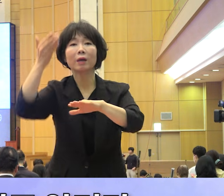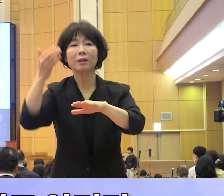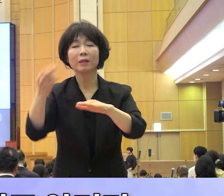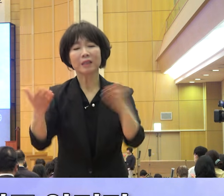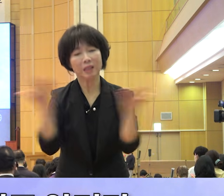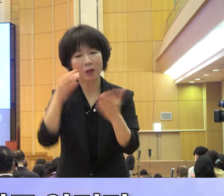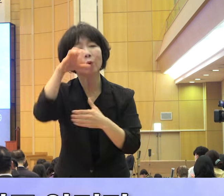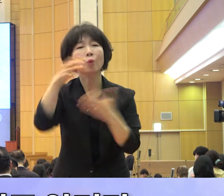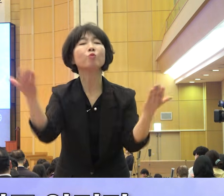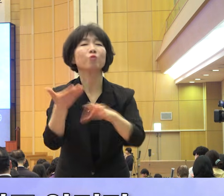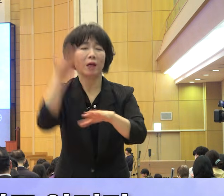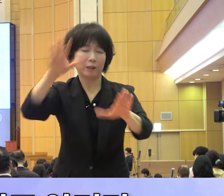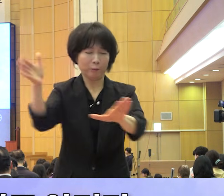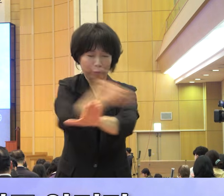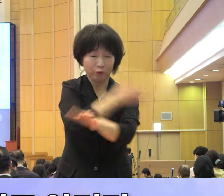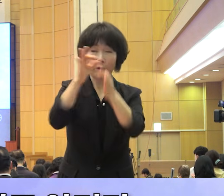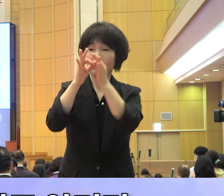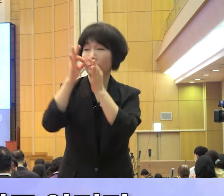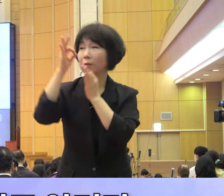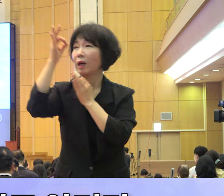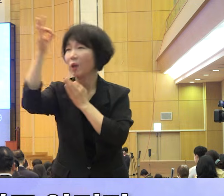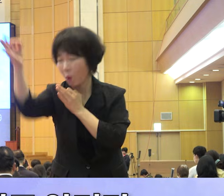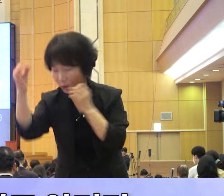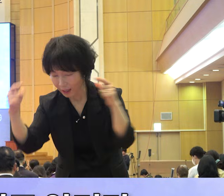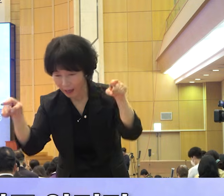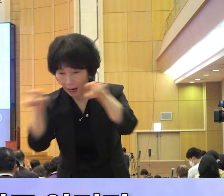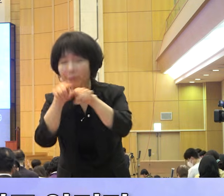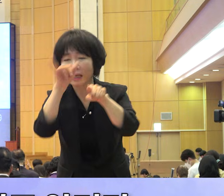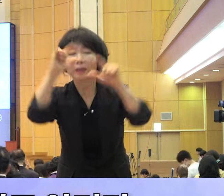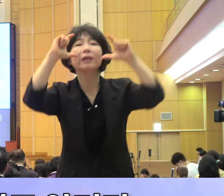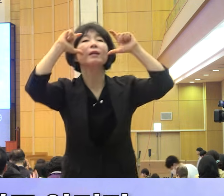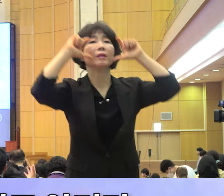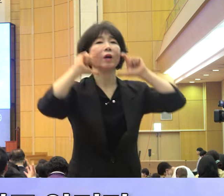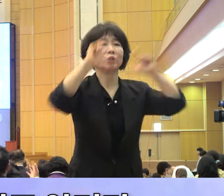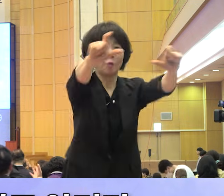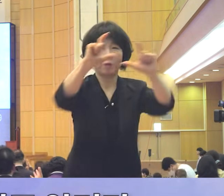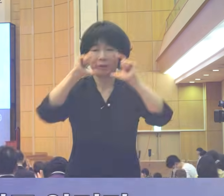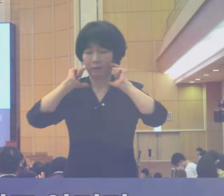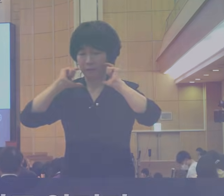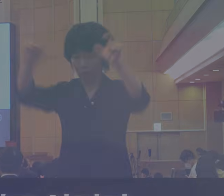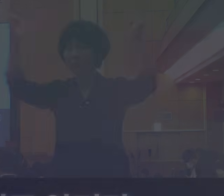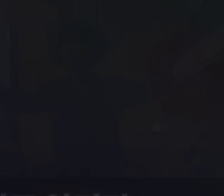생업 위에 이제로부터 영원까지 함께 있을지어다.